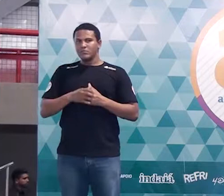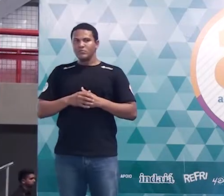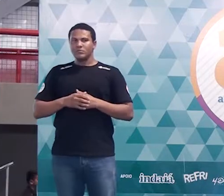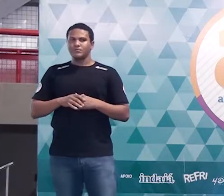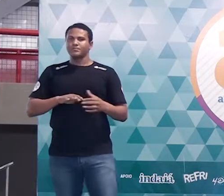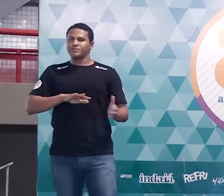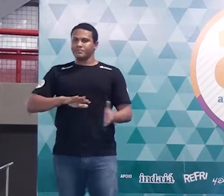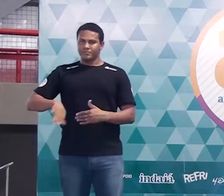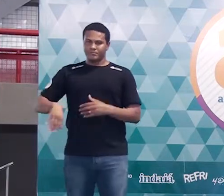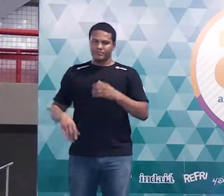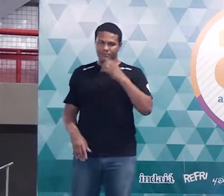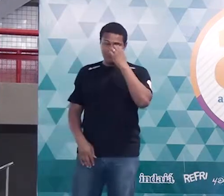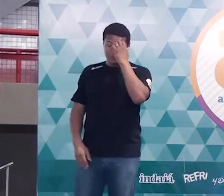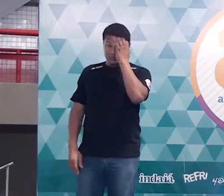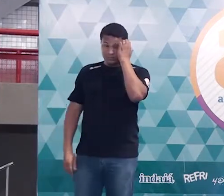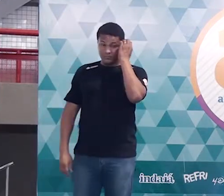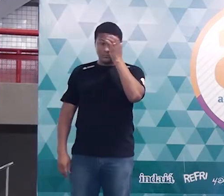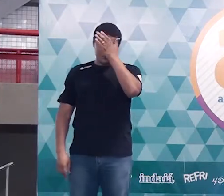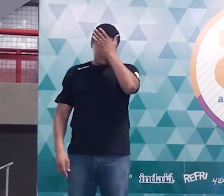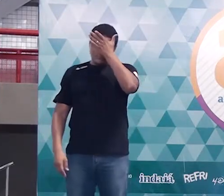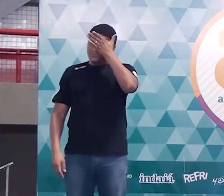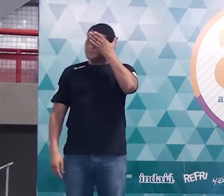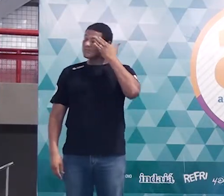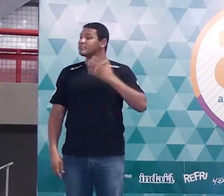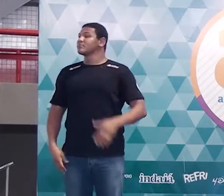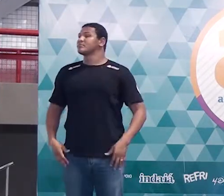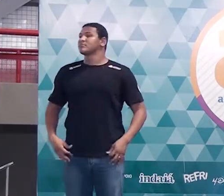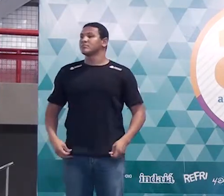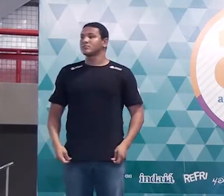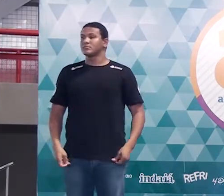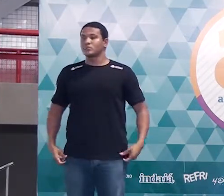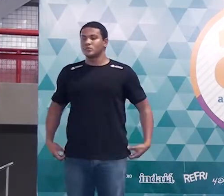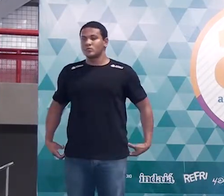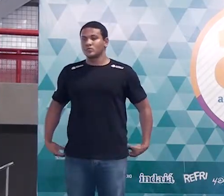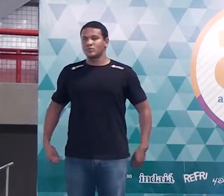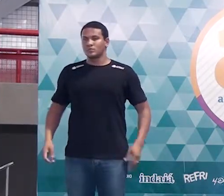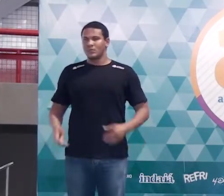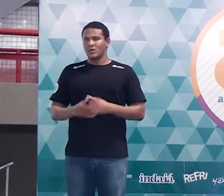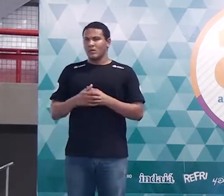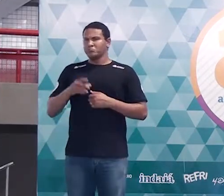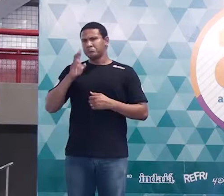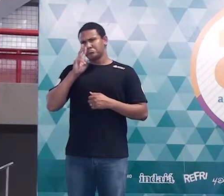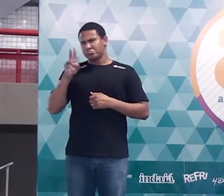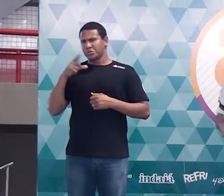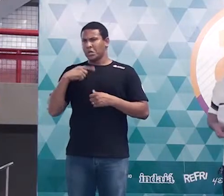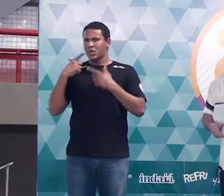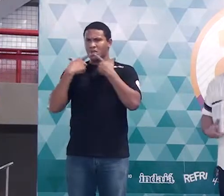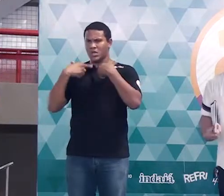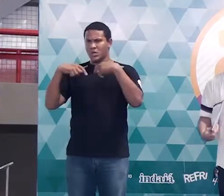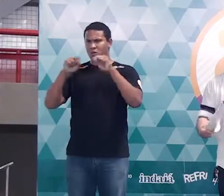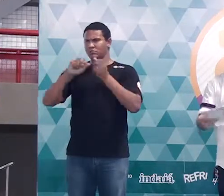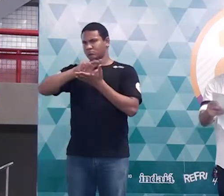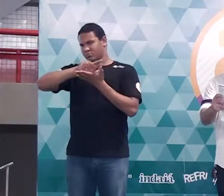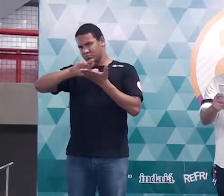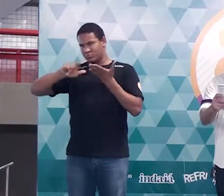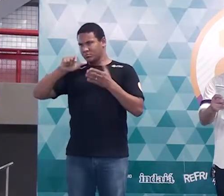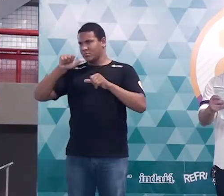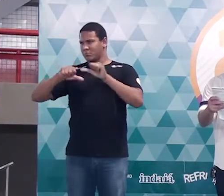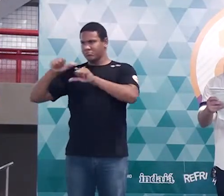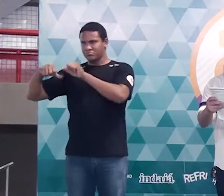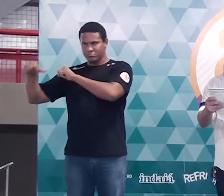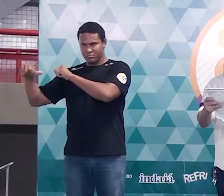então dando continuidade a isso aí, vejam que as variações linguísticas, vocês podem acompanhar